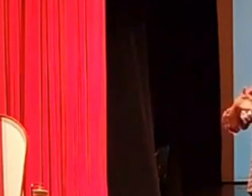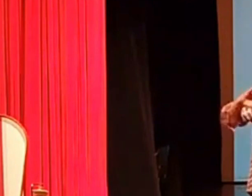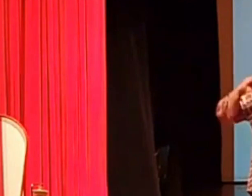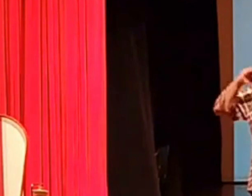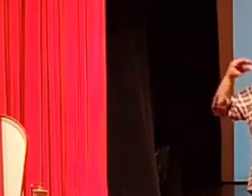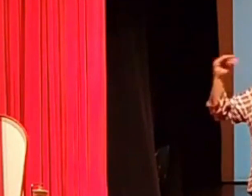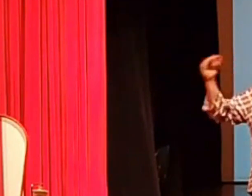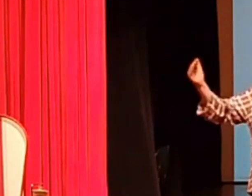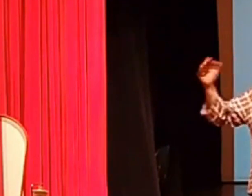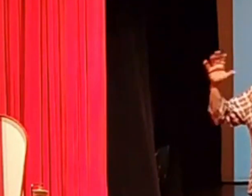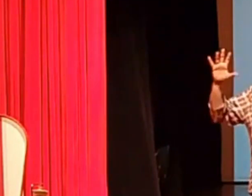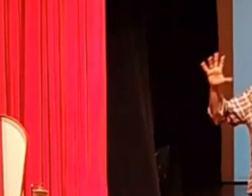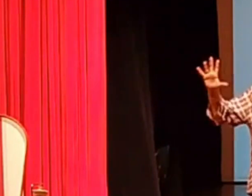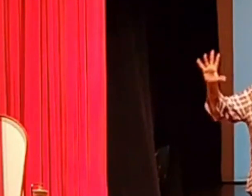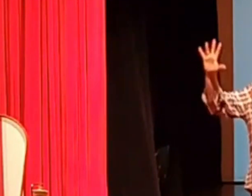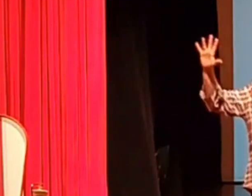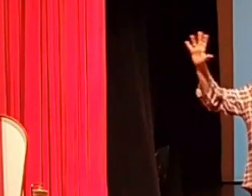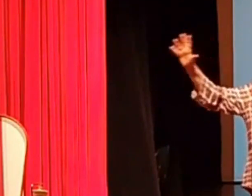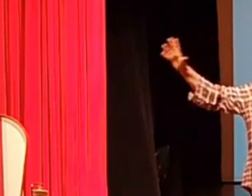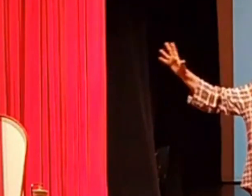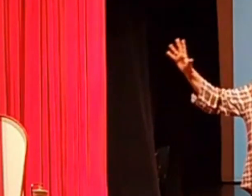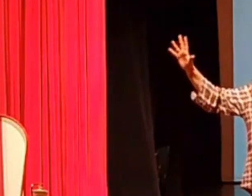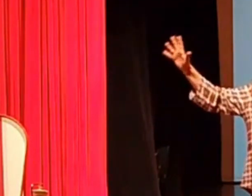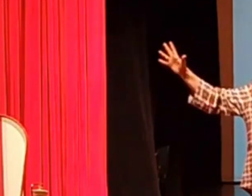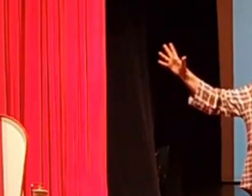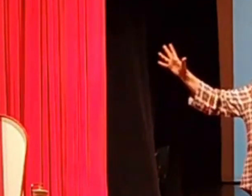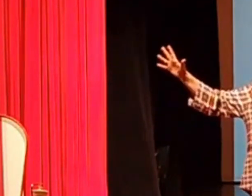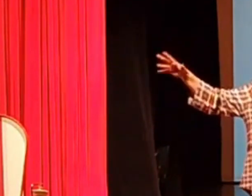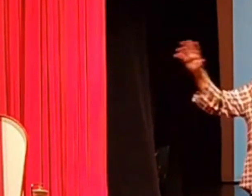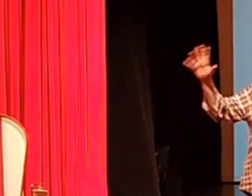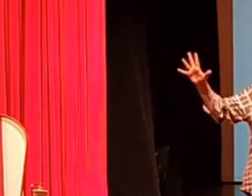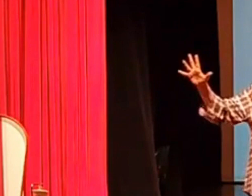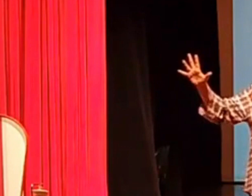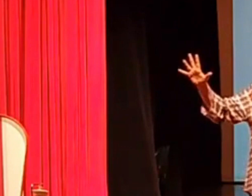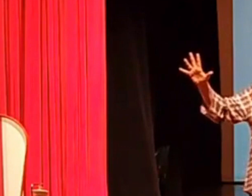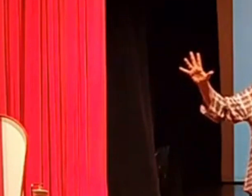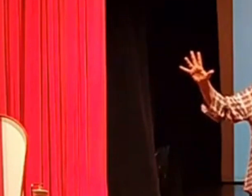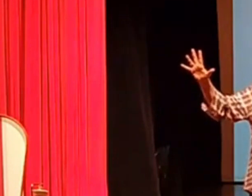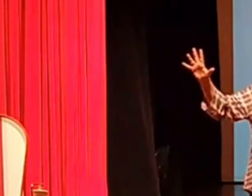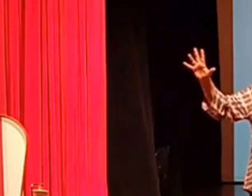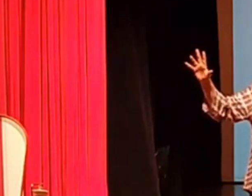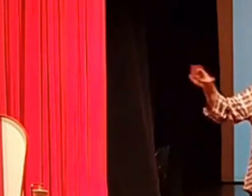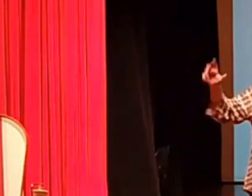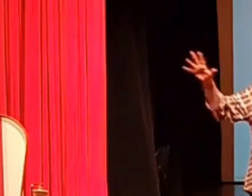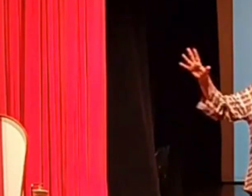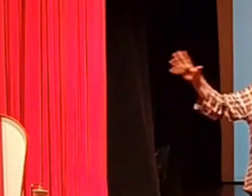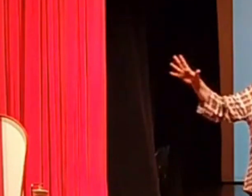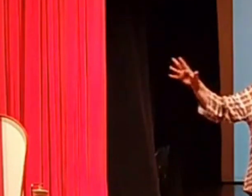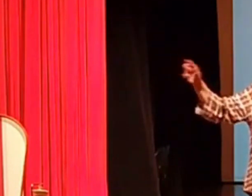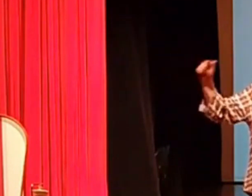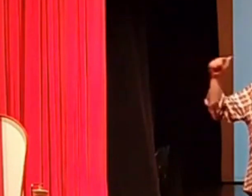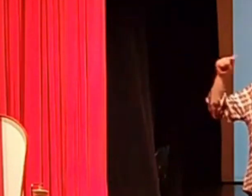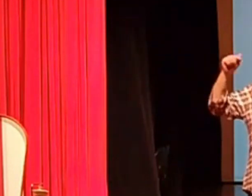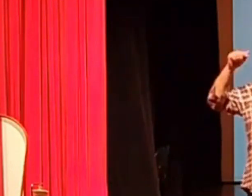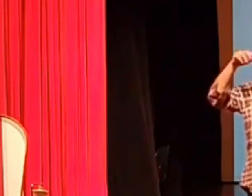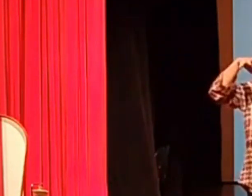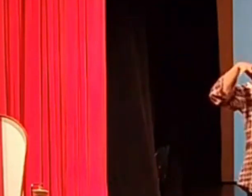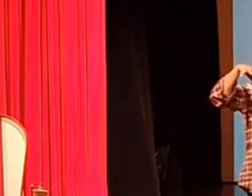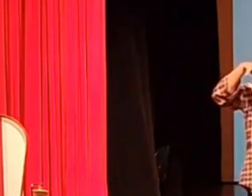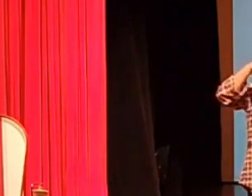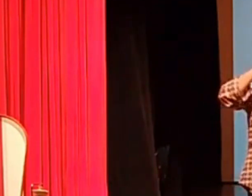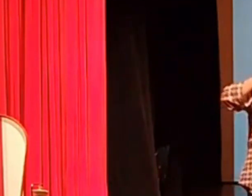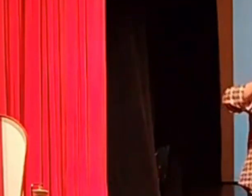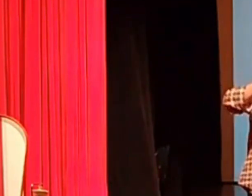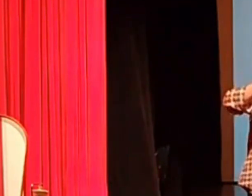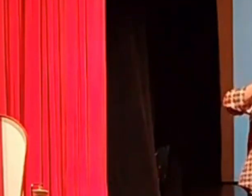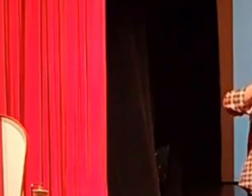é que a cirurgia acaba sendo o tratamento mais indicado. Por quê? Porque ele vai ser,